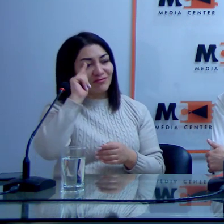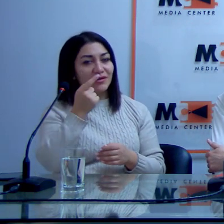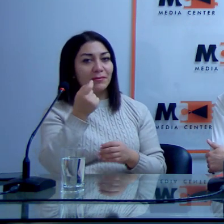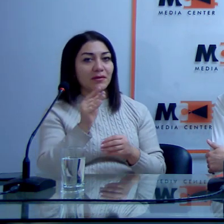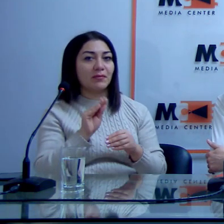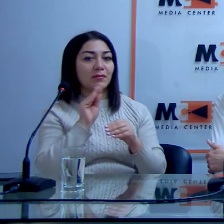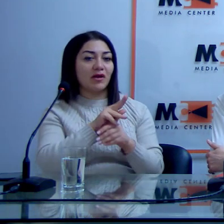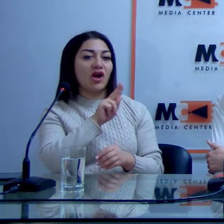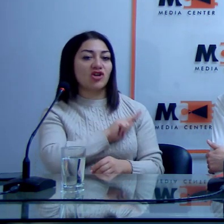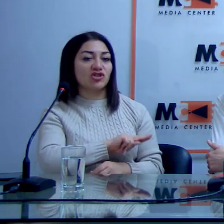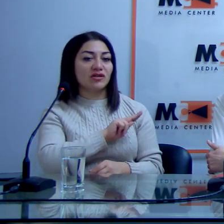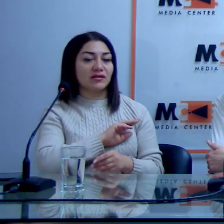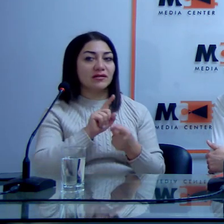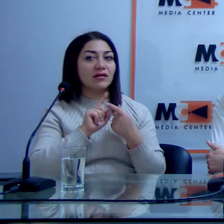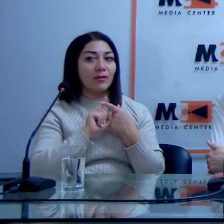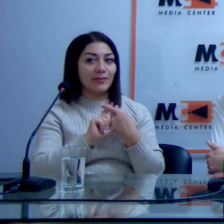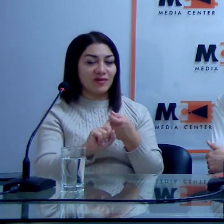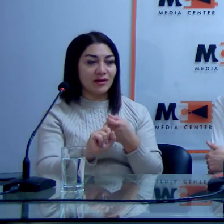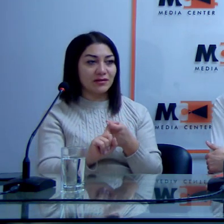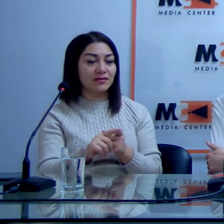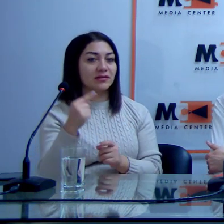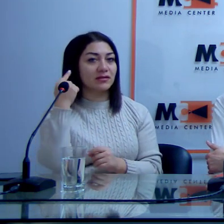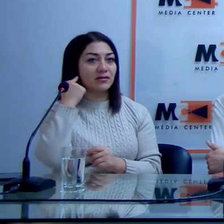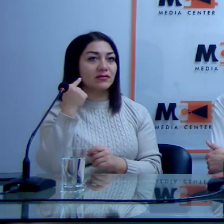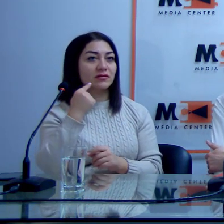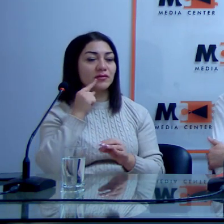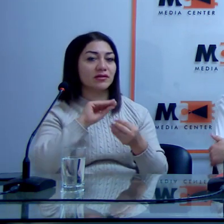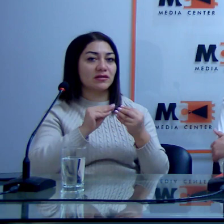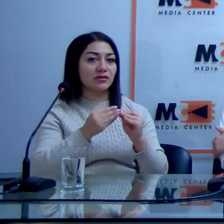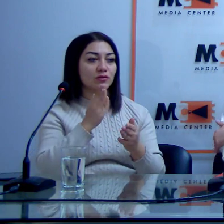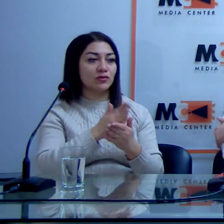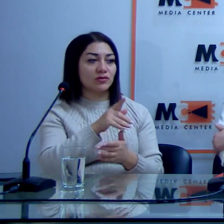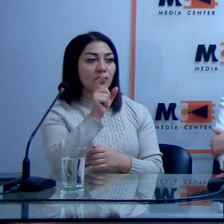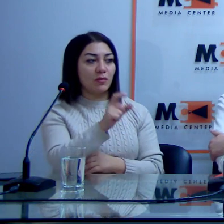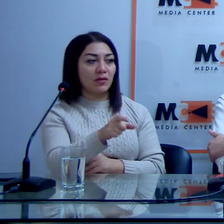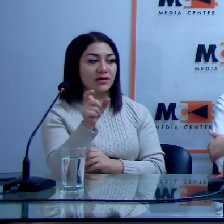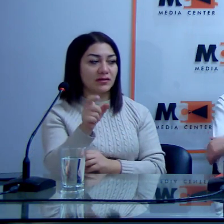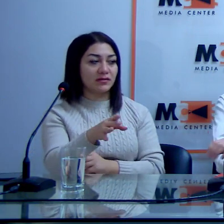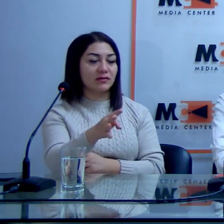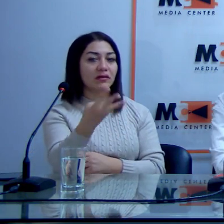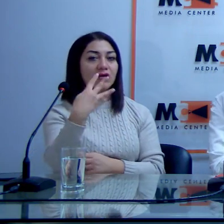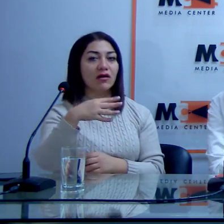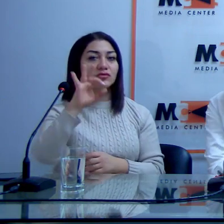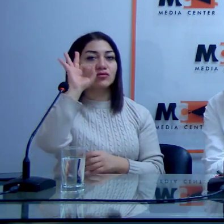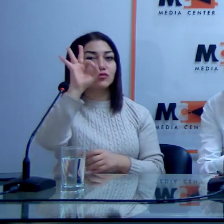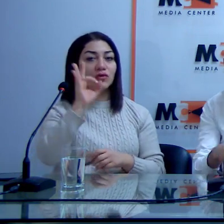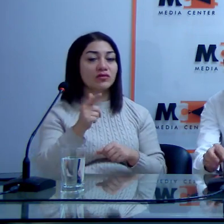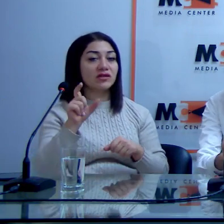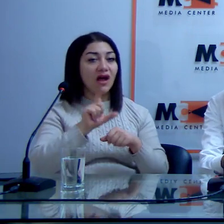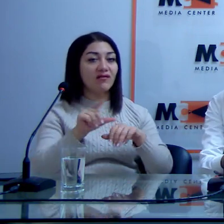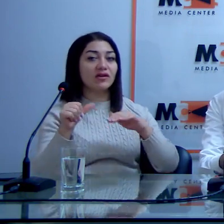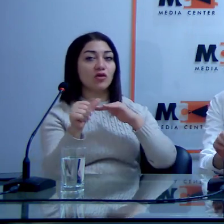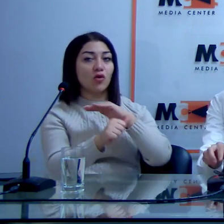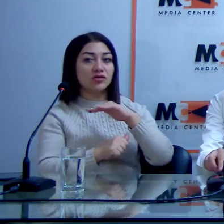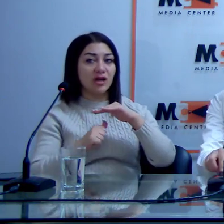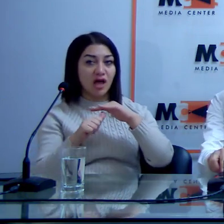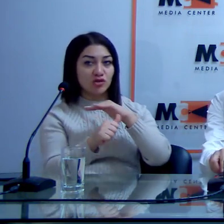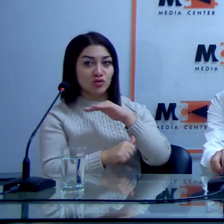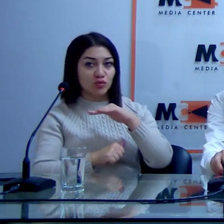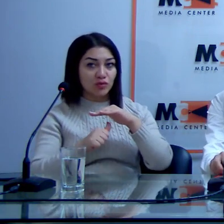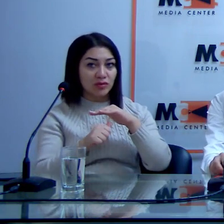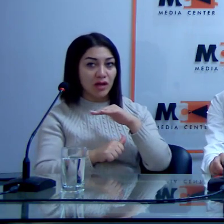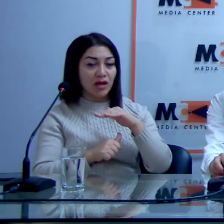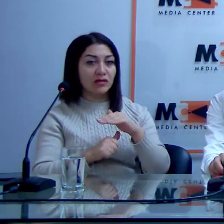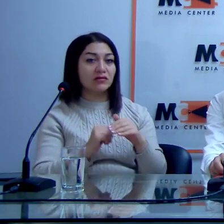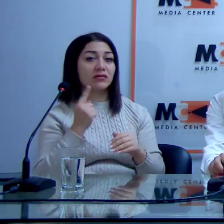հավելում զբաղվածության հետ կապված, որ ԼԽՈ-ի խնդիրներ ունեցող անձանց 40%-ից ավելին գործազուրկ է, բայց եւս